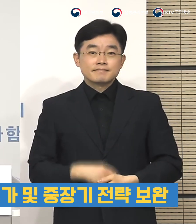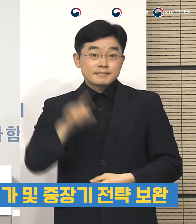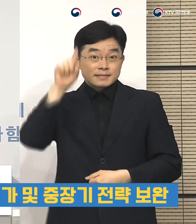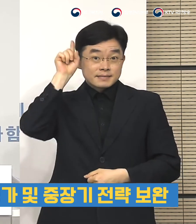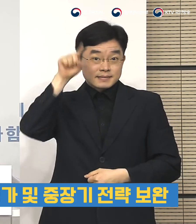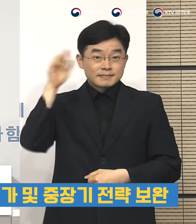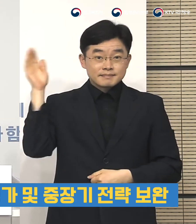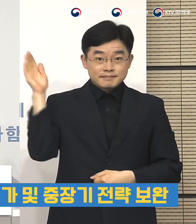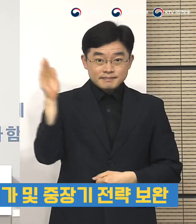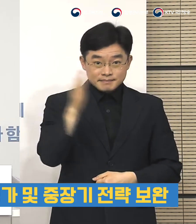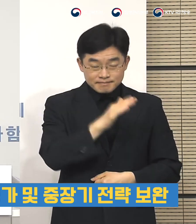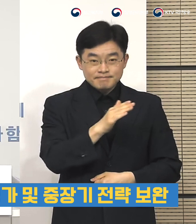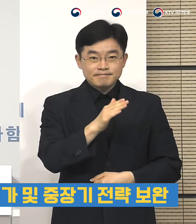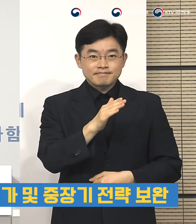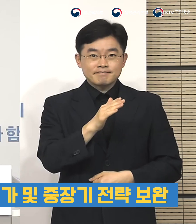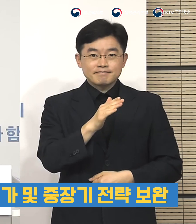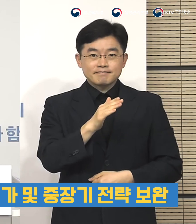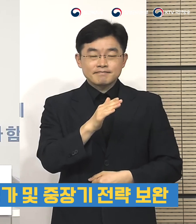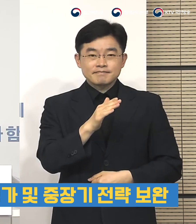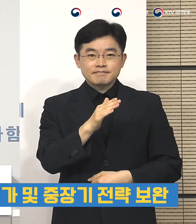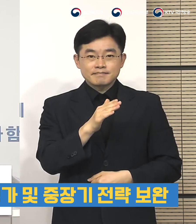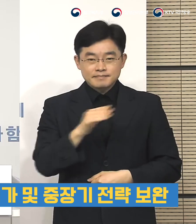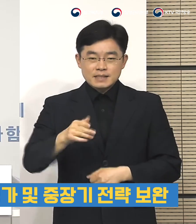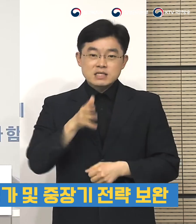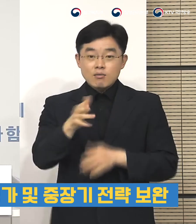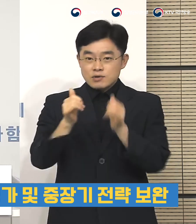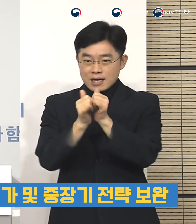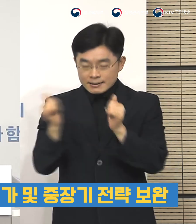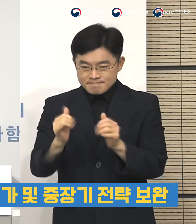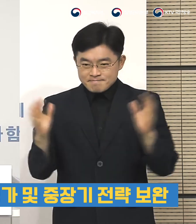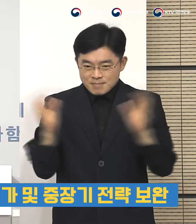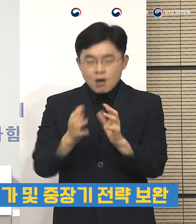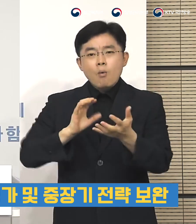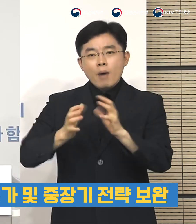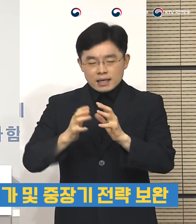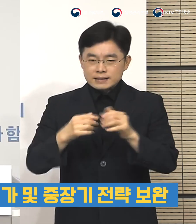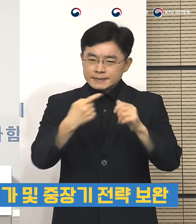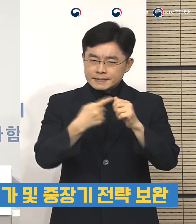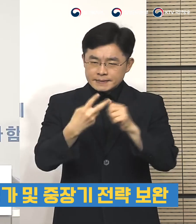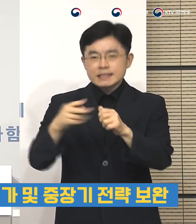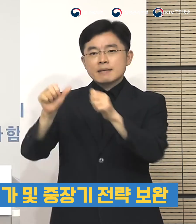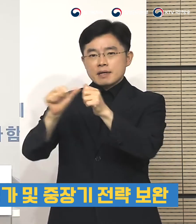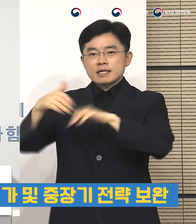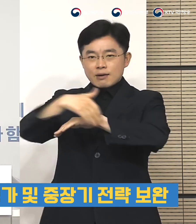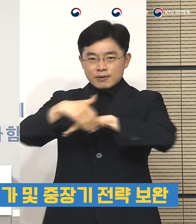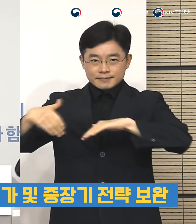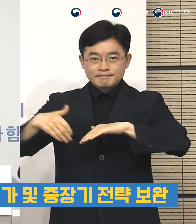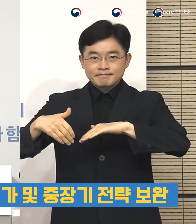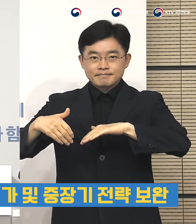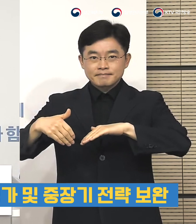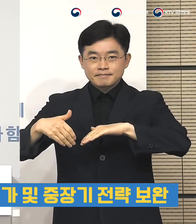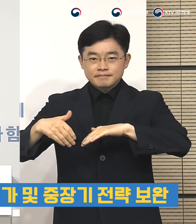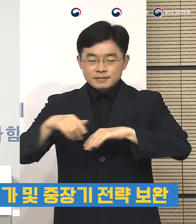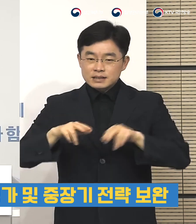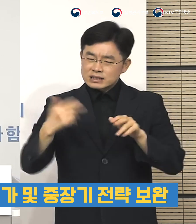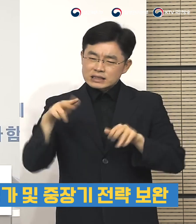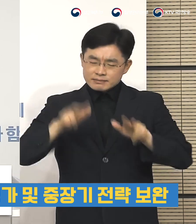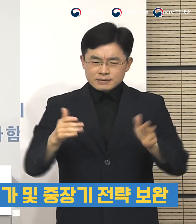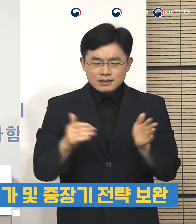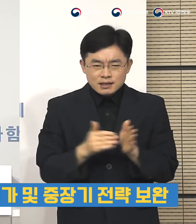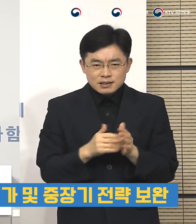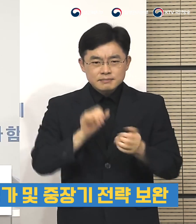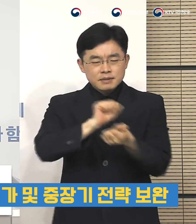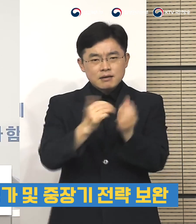내일부터 시작되는 5차례에 걸친 전문가 포럼을 통해 현재까지의 방역 조치와 대응 체계에